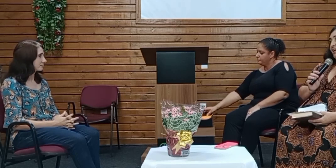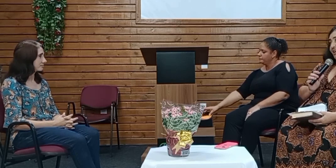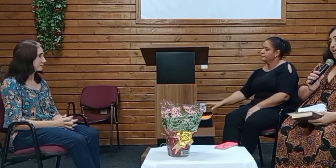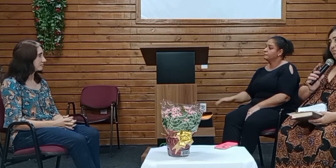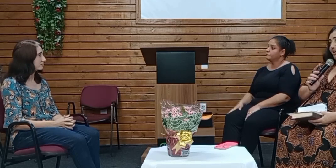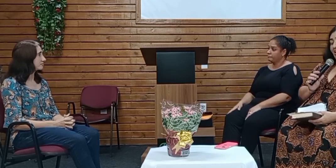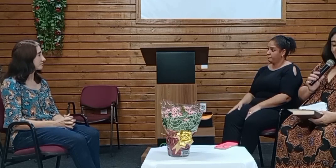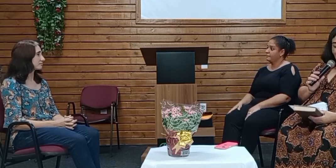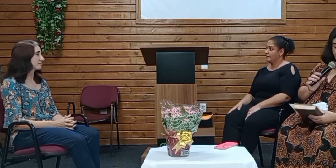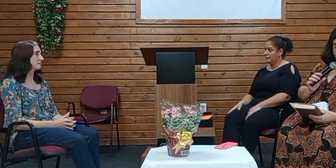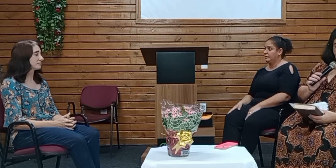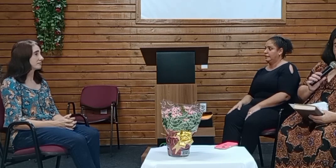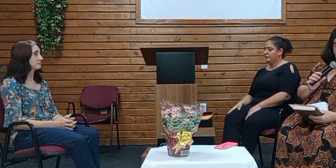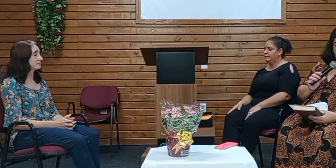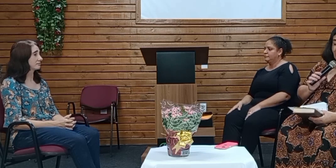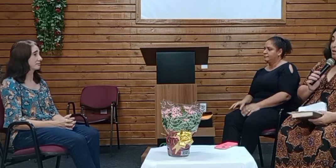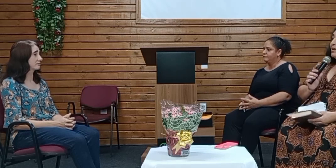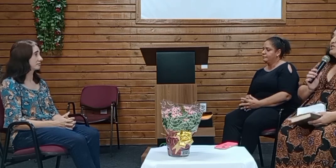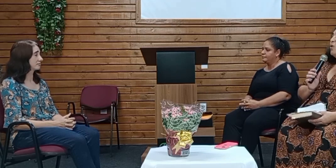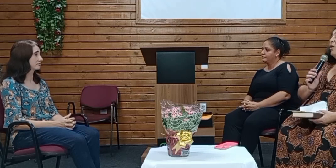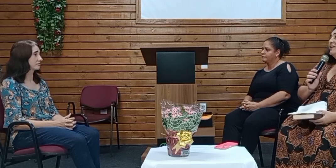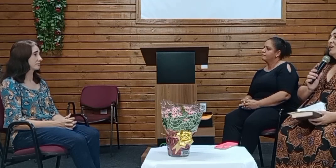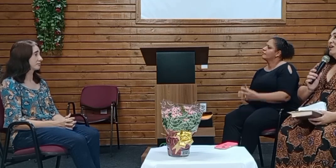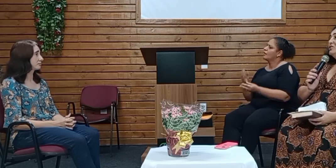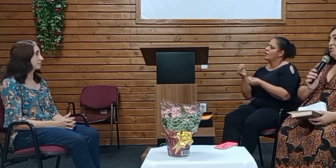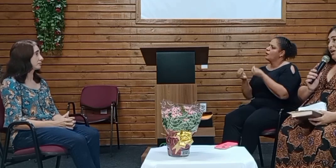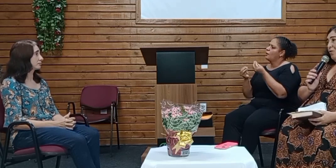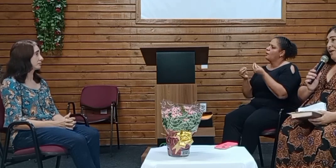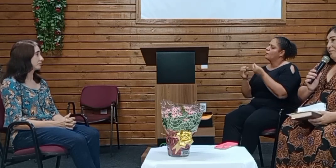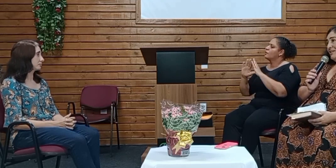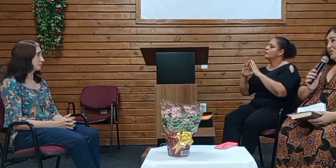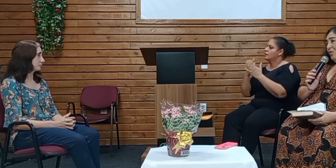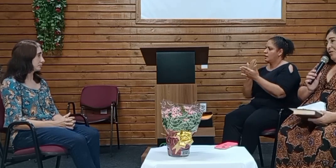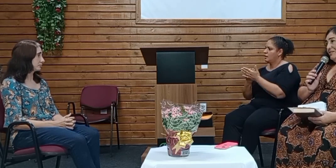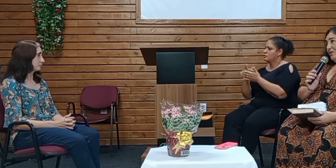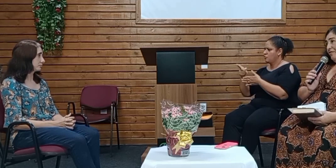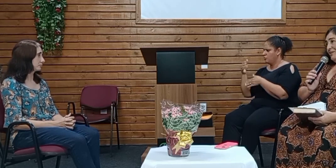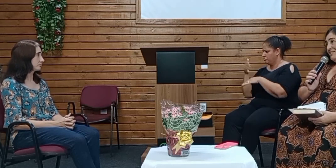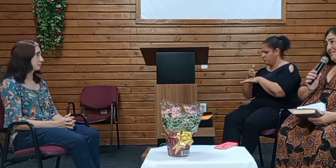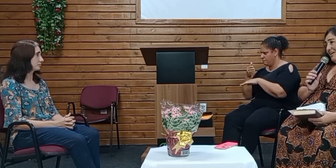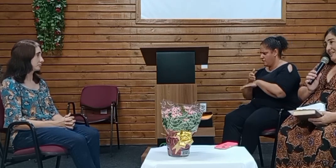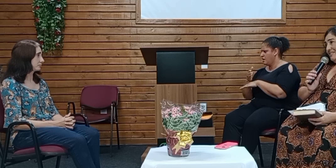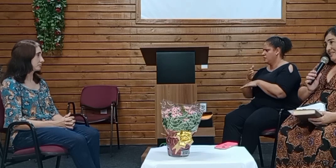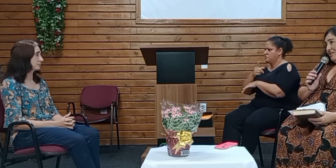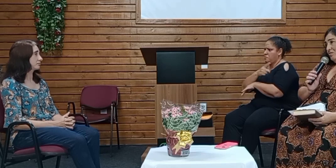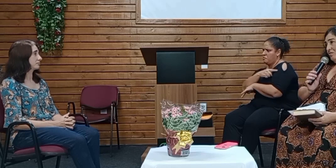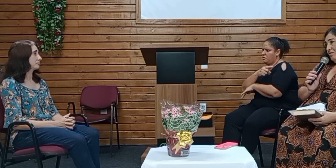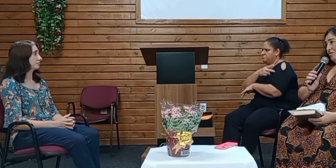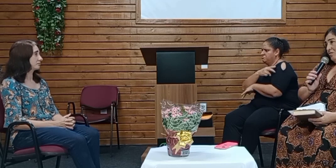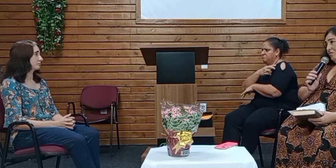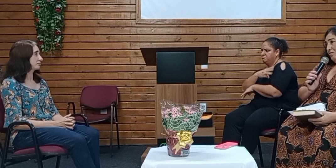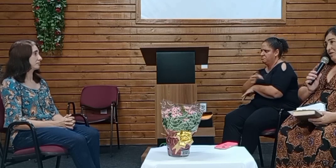É complicado, né? E para a escola, assim, tu chegou aí para a escola, ser alfabetizada, assim?